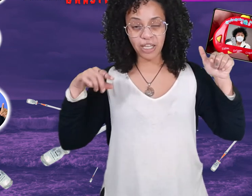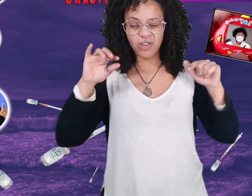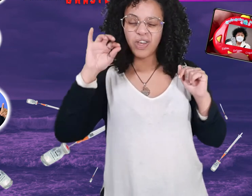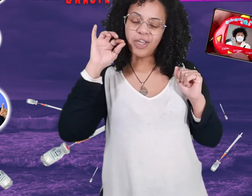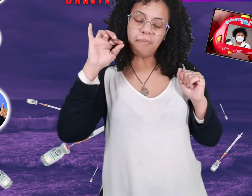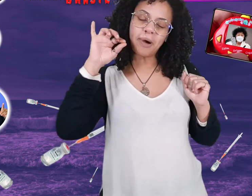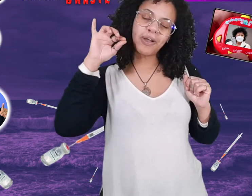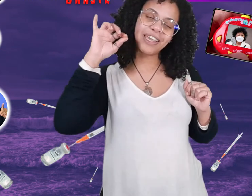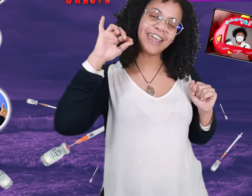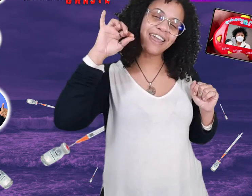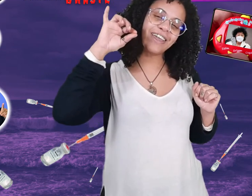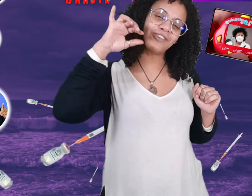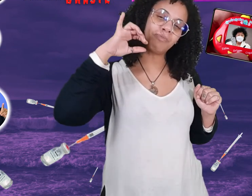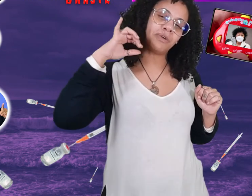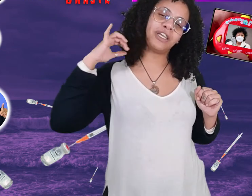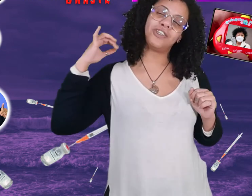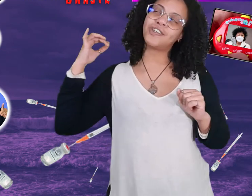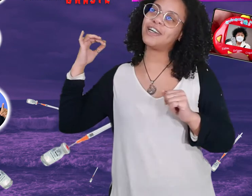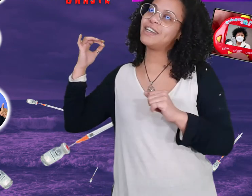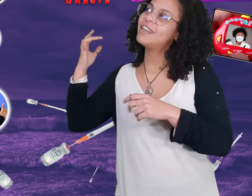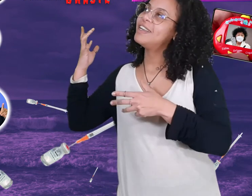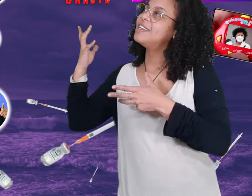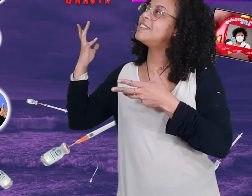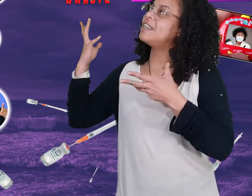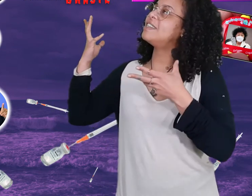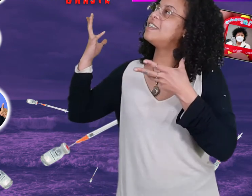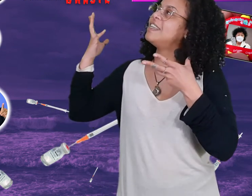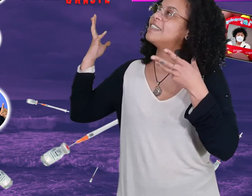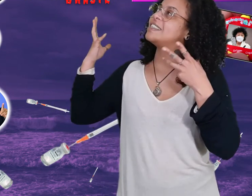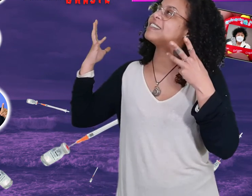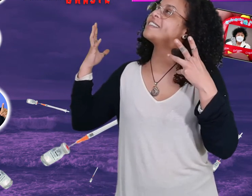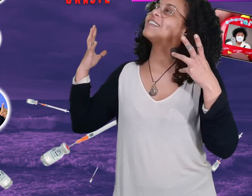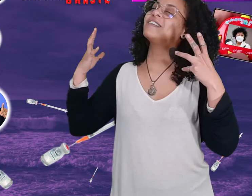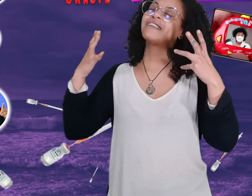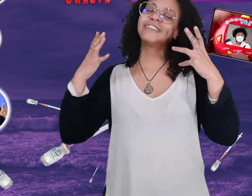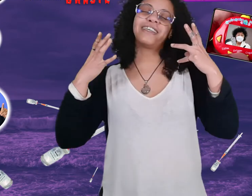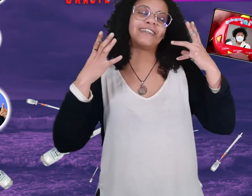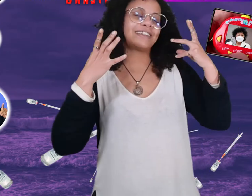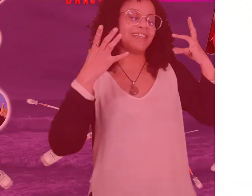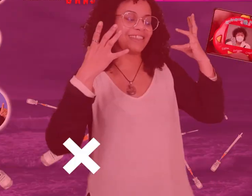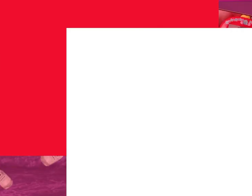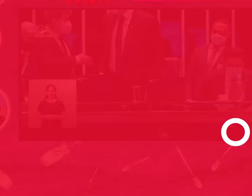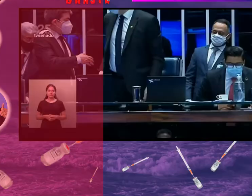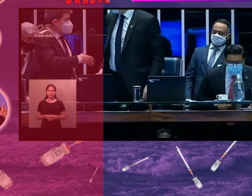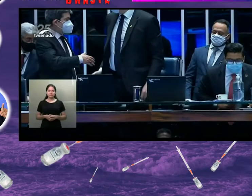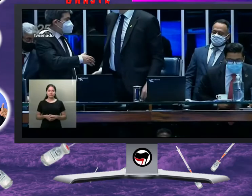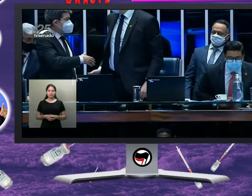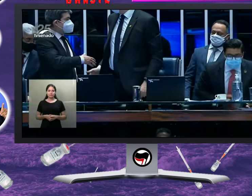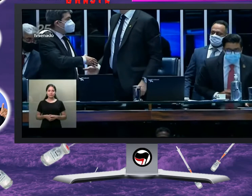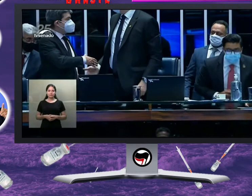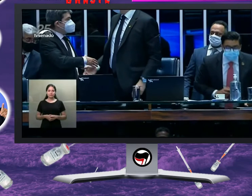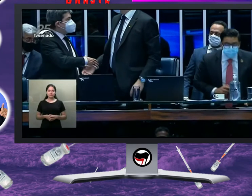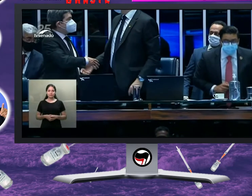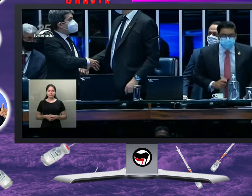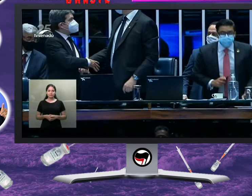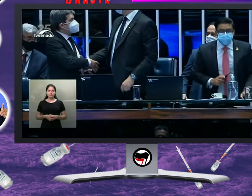entretenimento e um pouquinho de política. Cenas lindas. Cenas lindas.